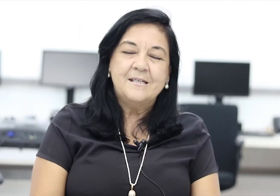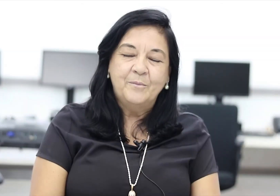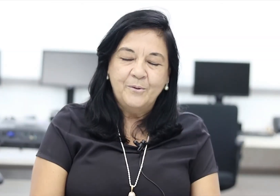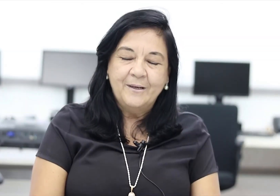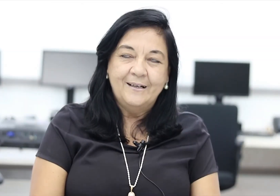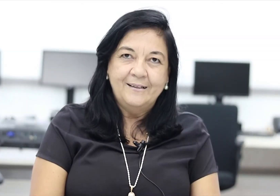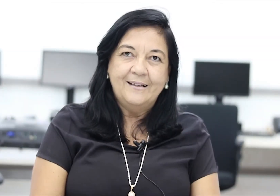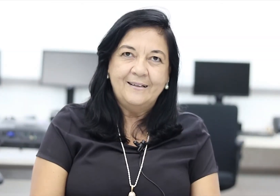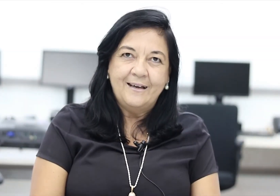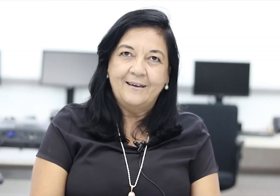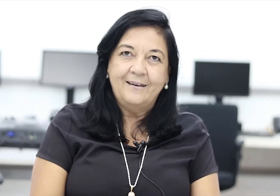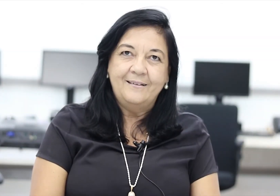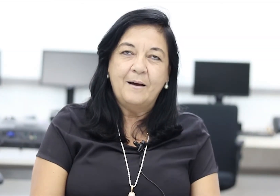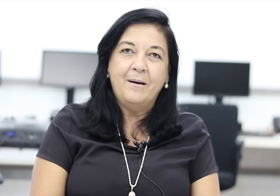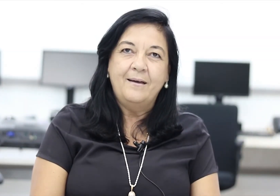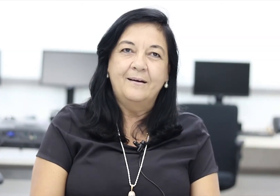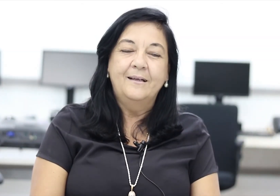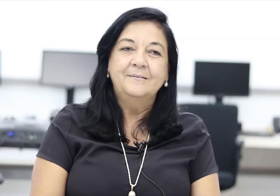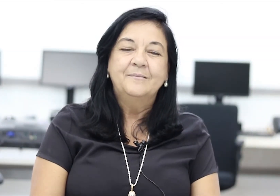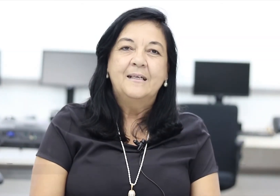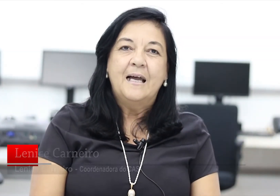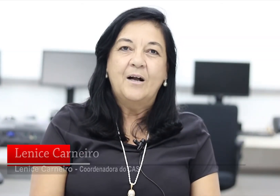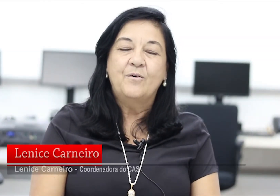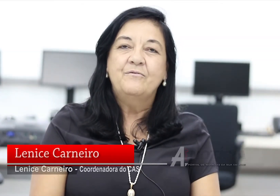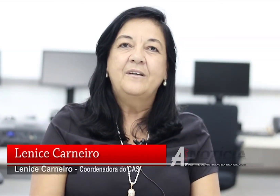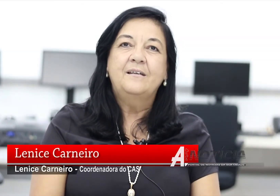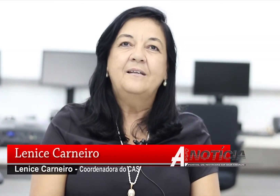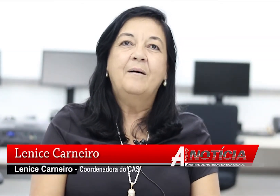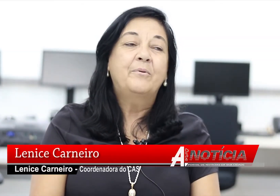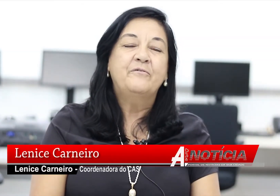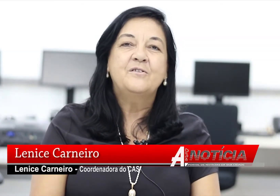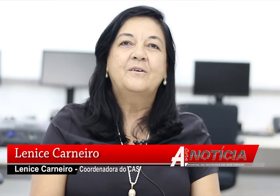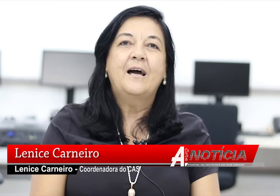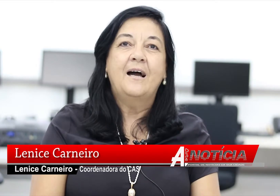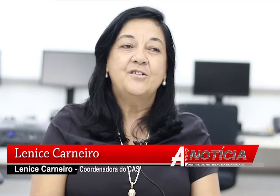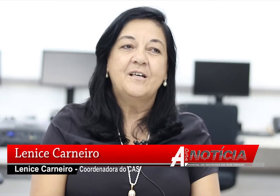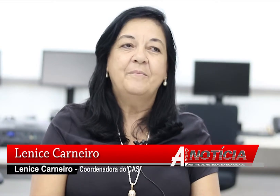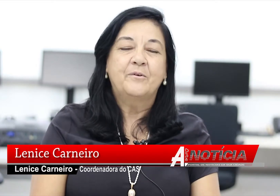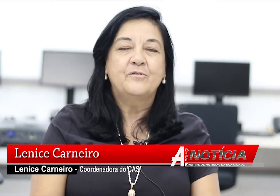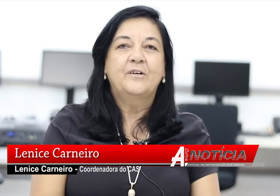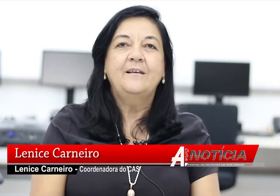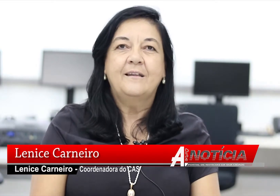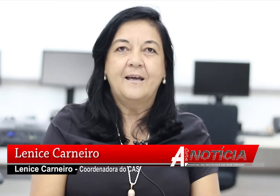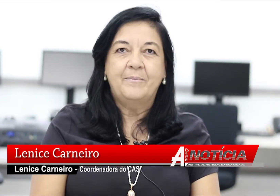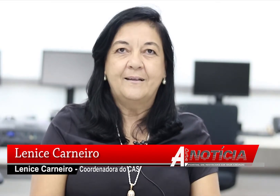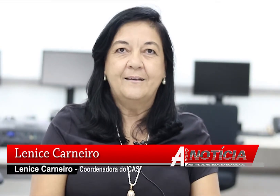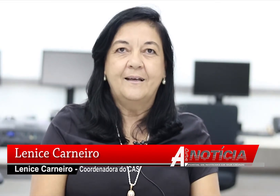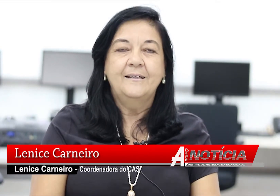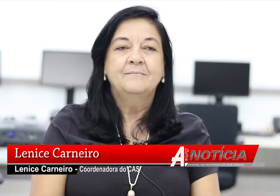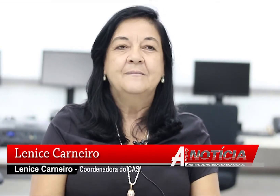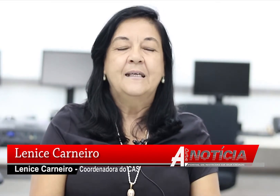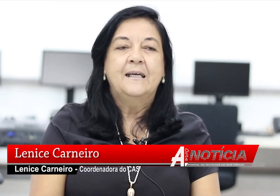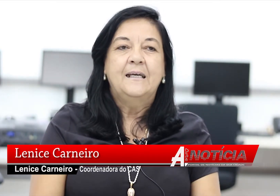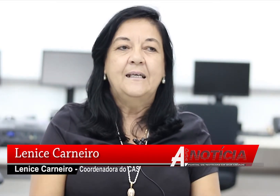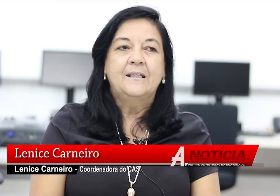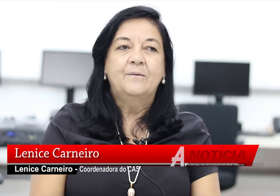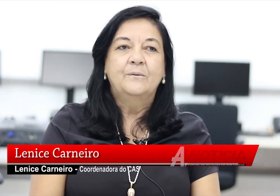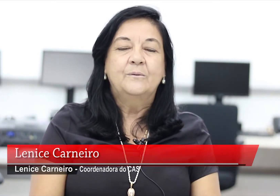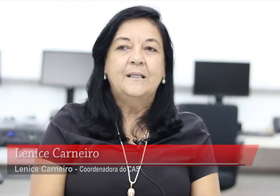prazer muito grande, né, estar aqui em Itabaiana, a convite da professora Aja, professora intérprete, né? Então, quando ela